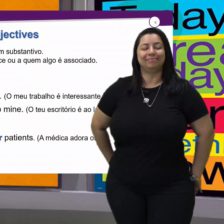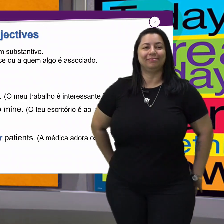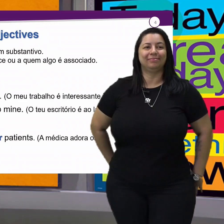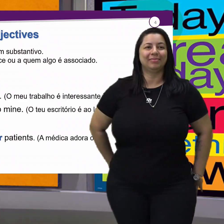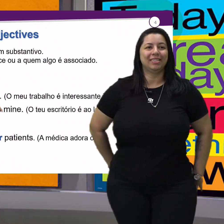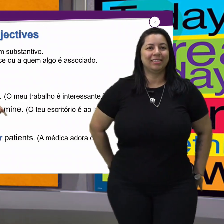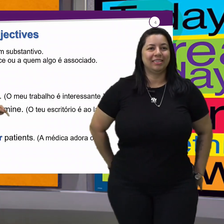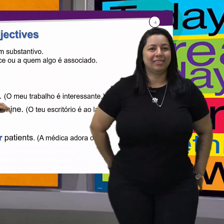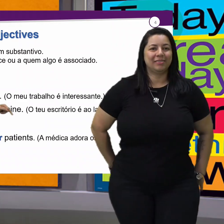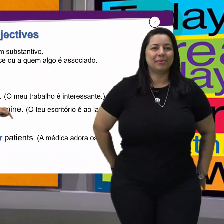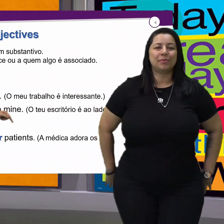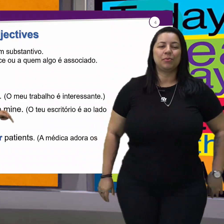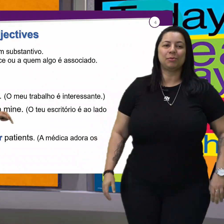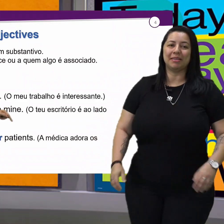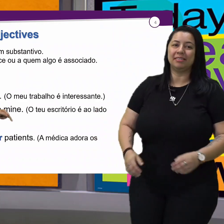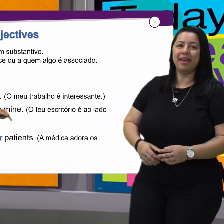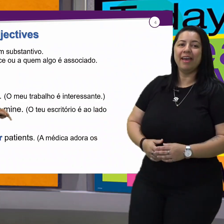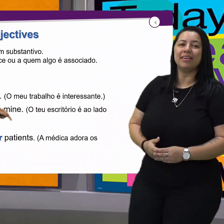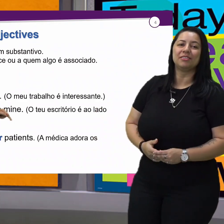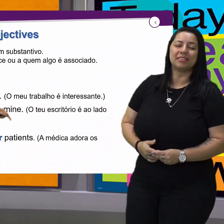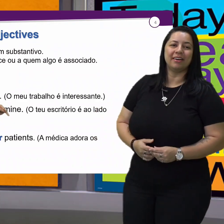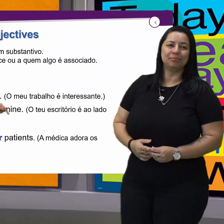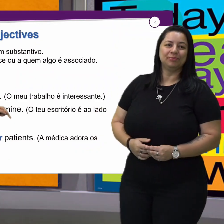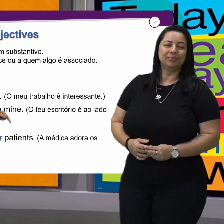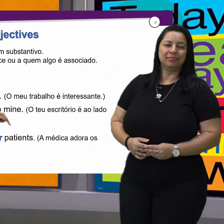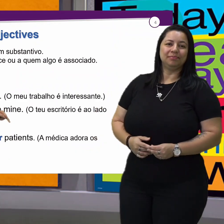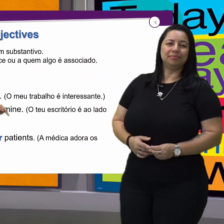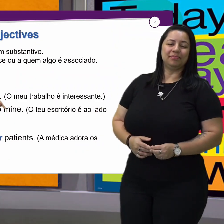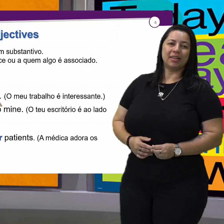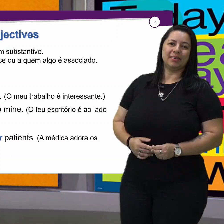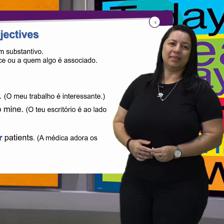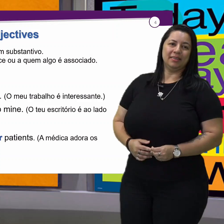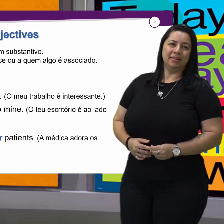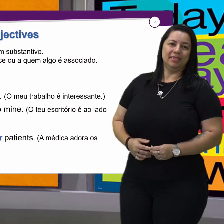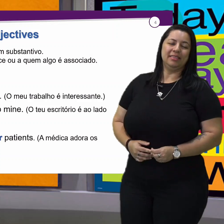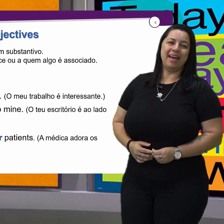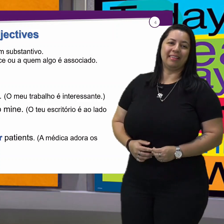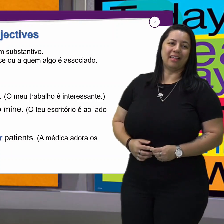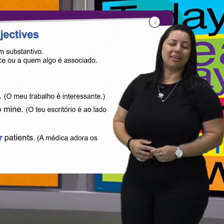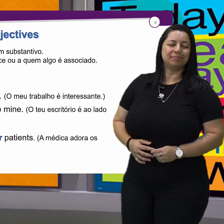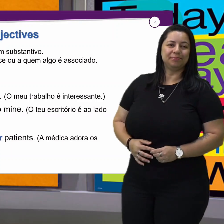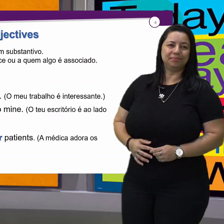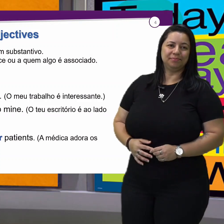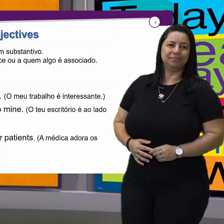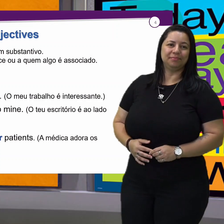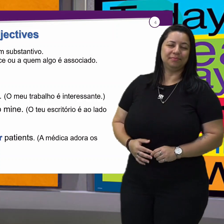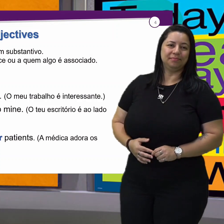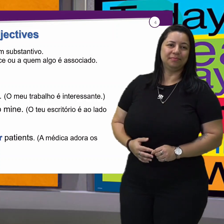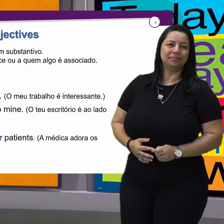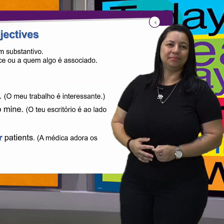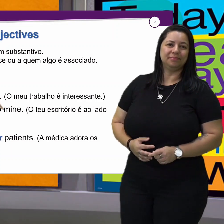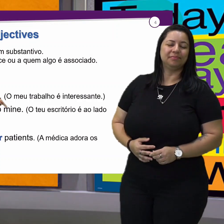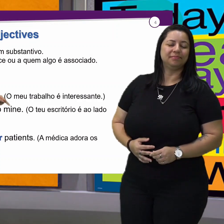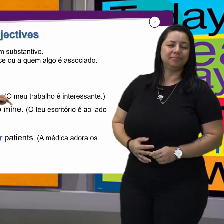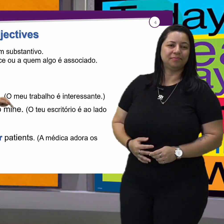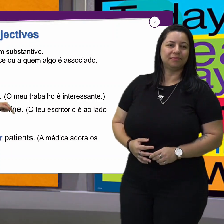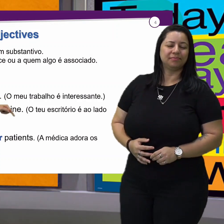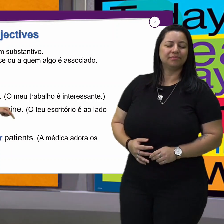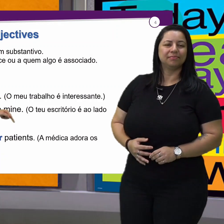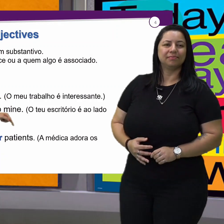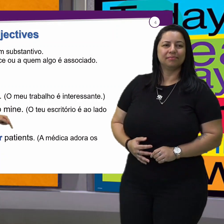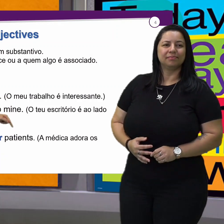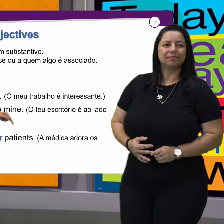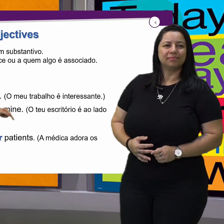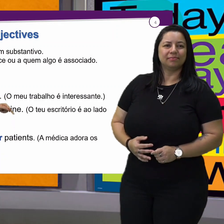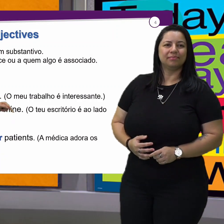é dela? Os pacientes, né? Então, os pacientes dela. Her patients. Então, sempre vem antes